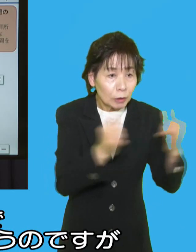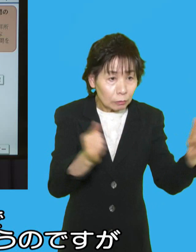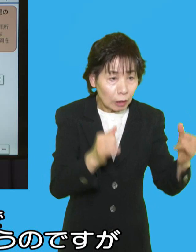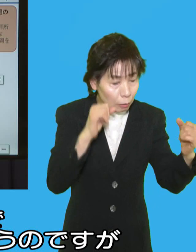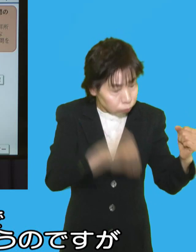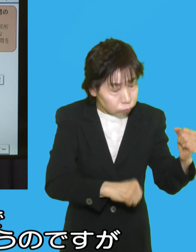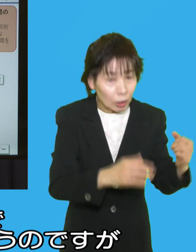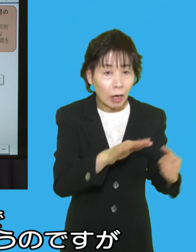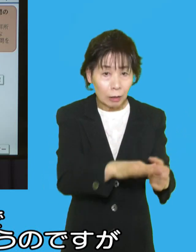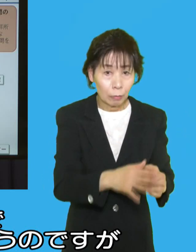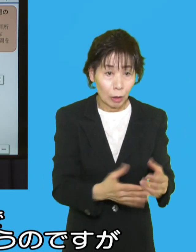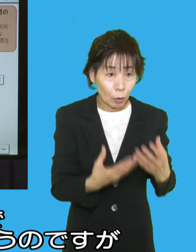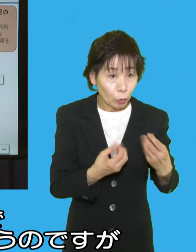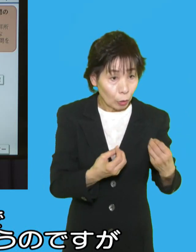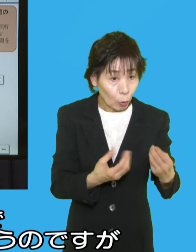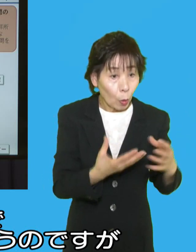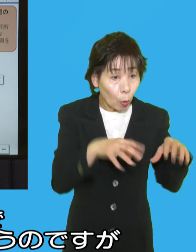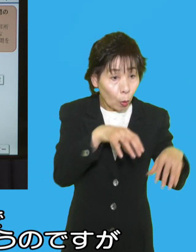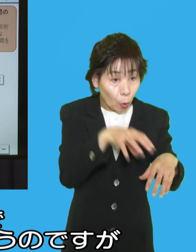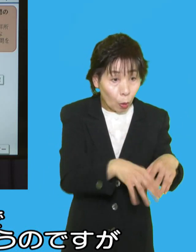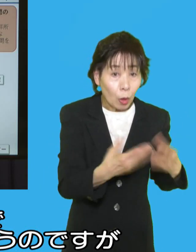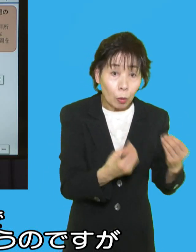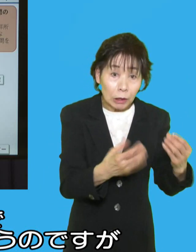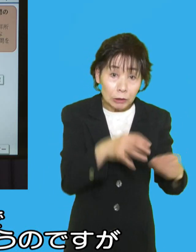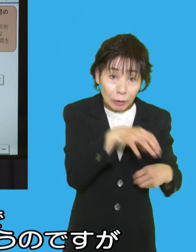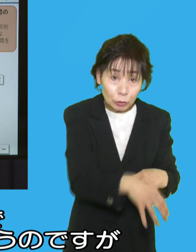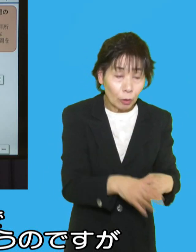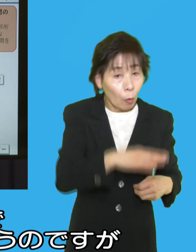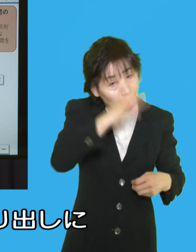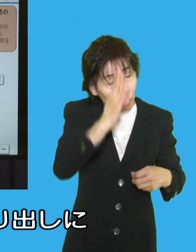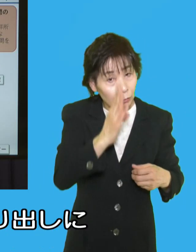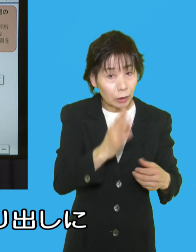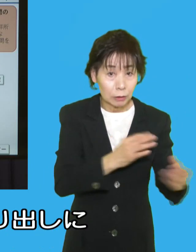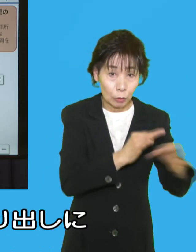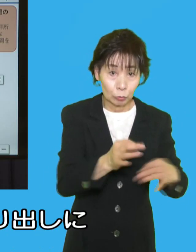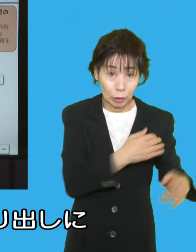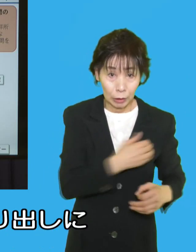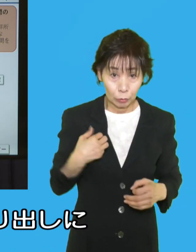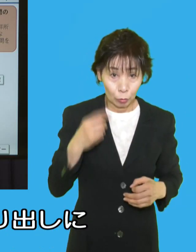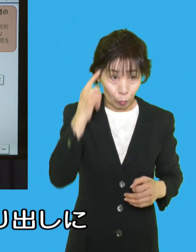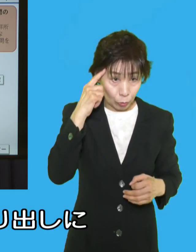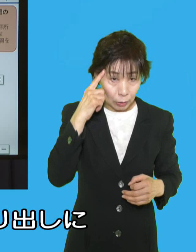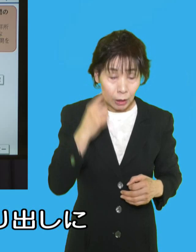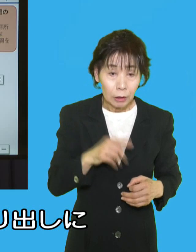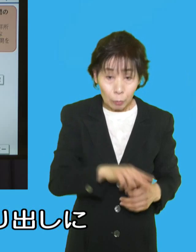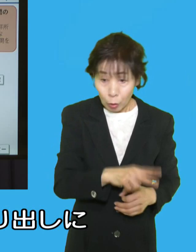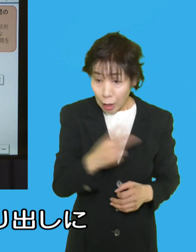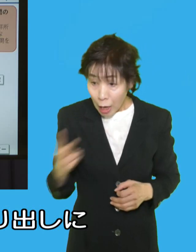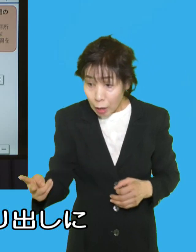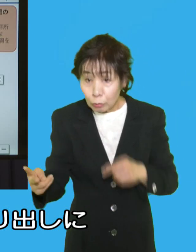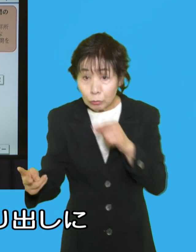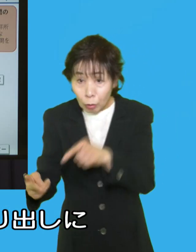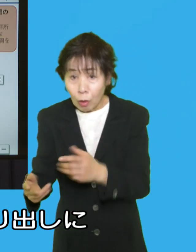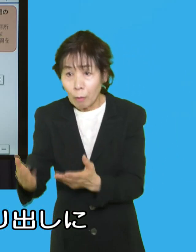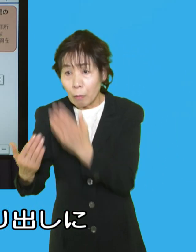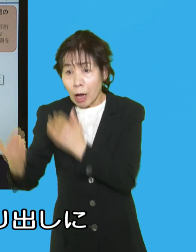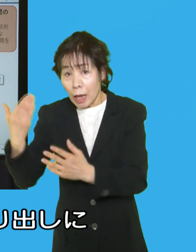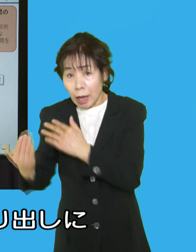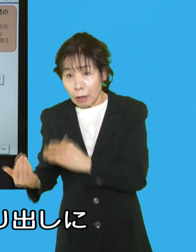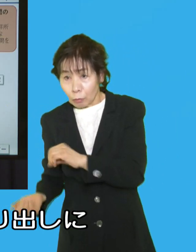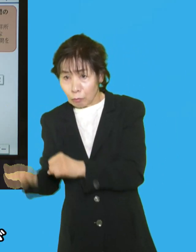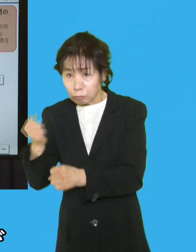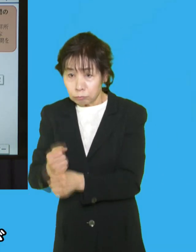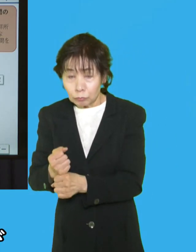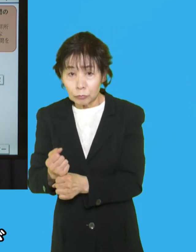後引き続き同じ場所で、本格的な運営ができると思うんですけど、場所変えちゃうとまた振り出しに戻っちゃう可能性があるんじゃないかという